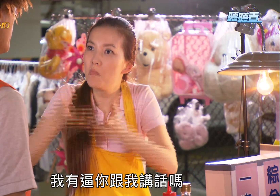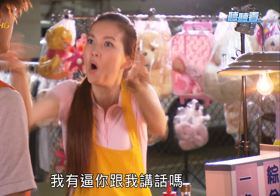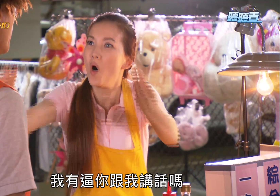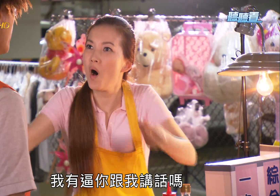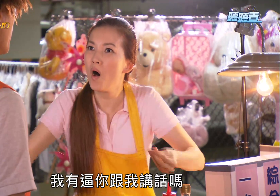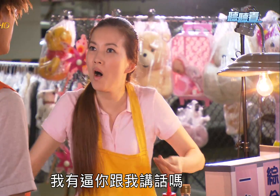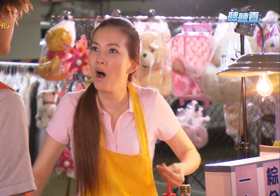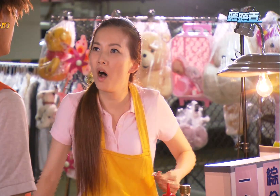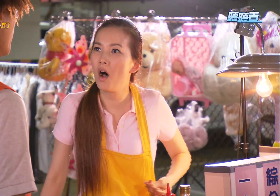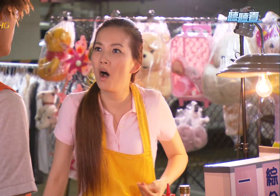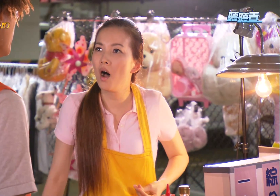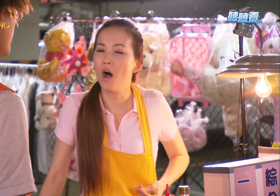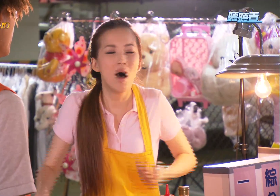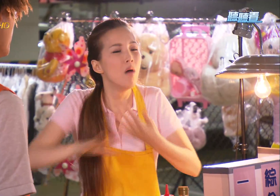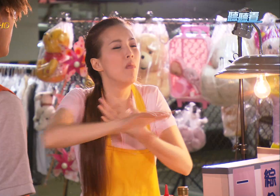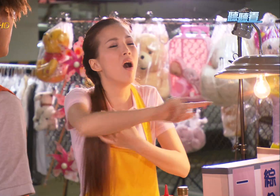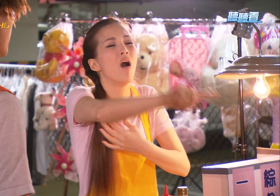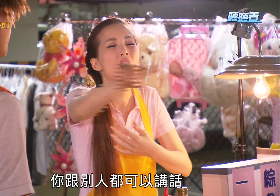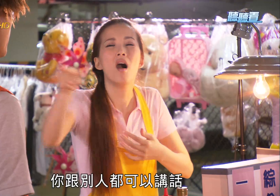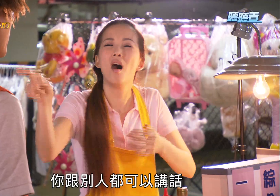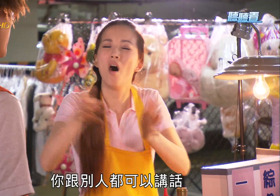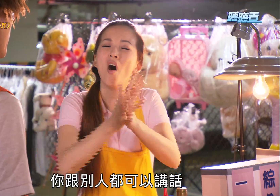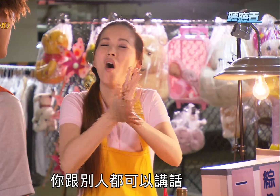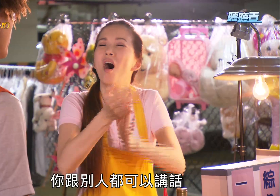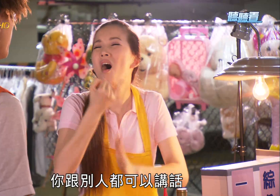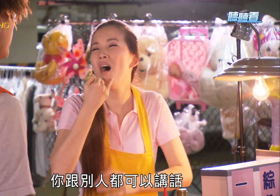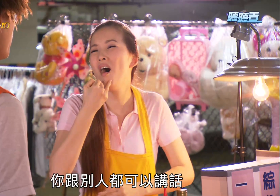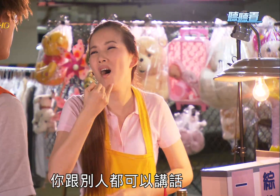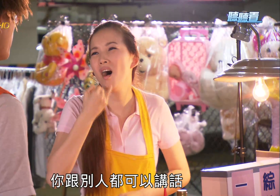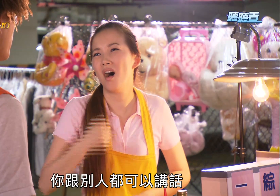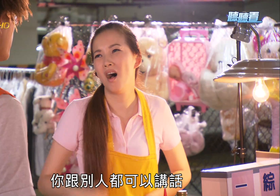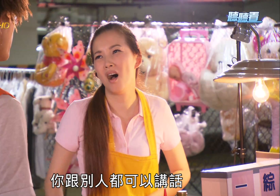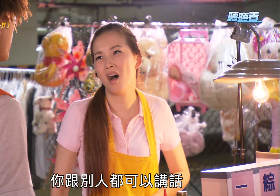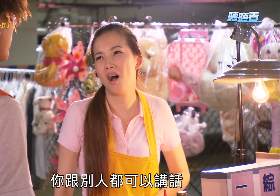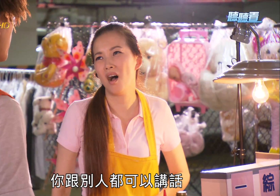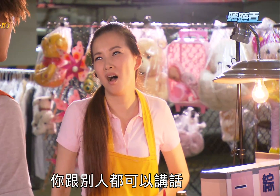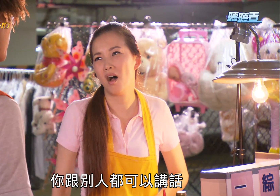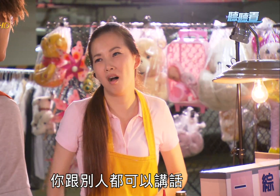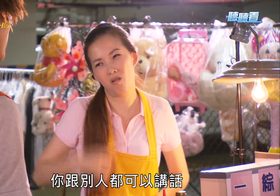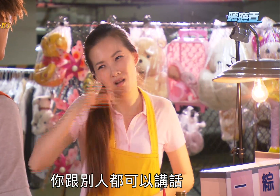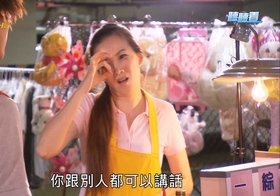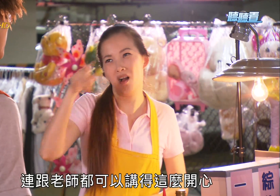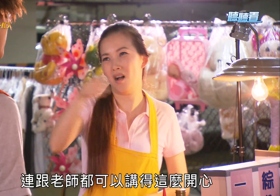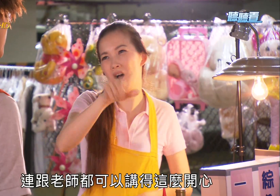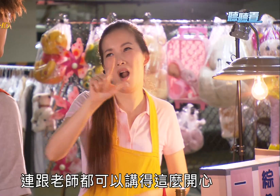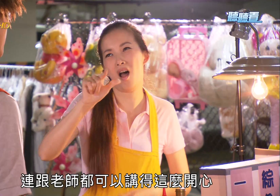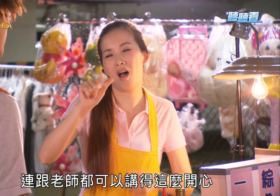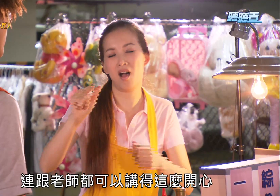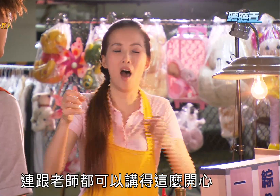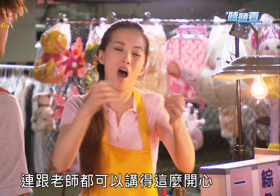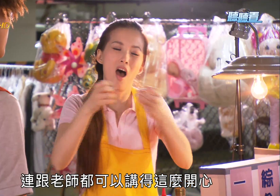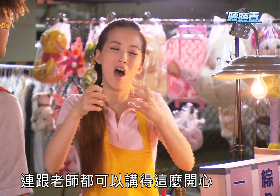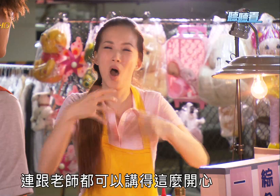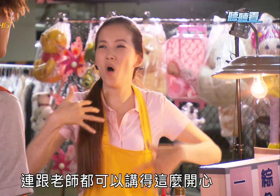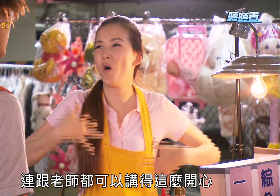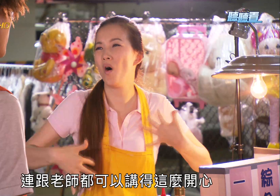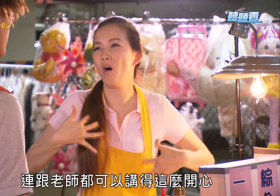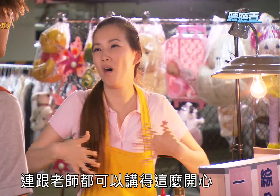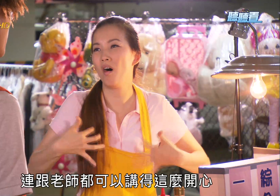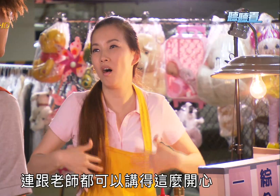吗？啊？你跟别人都可以讲话，连跟老师啊都可以讲得这么开